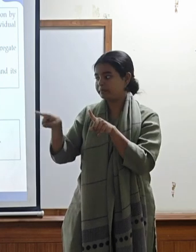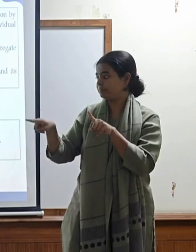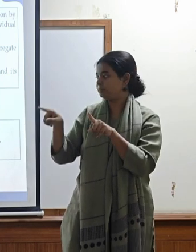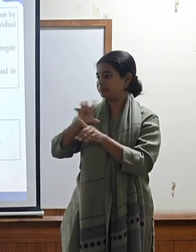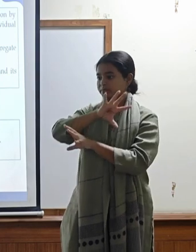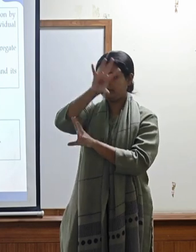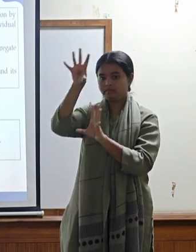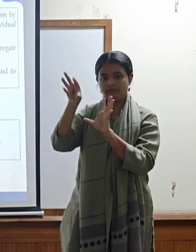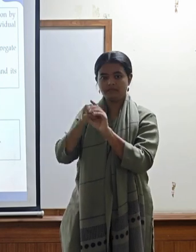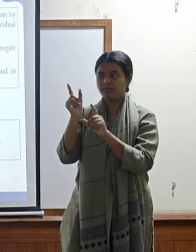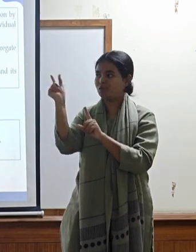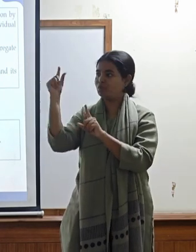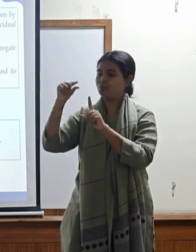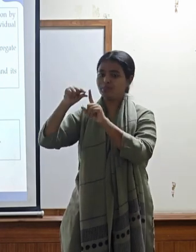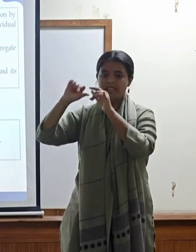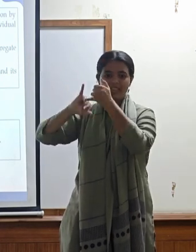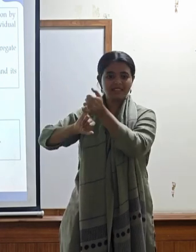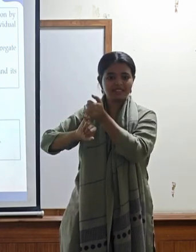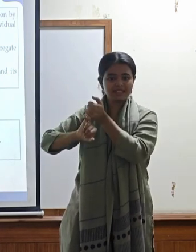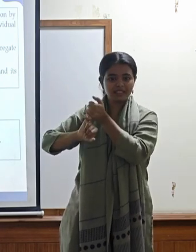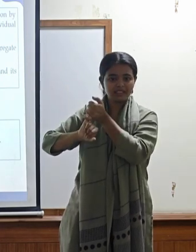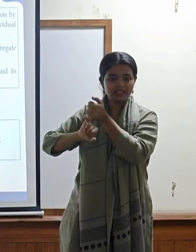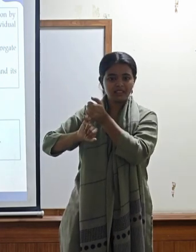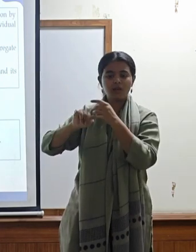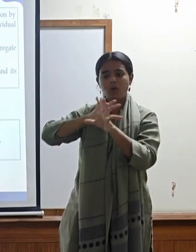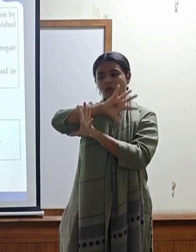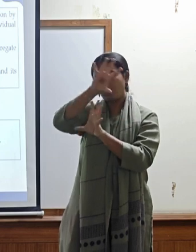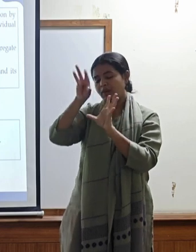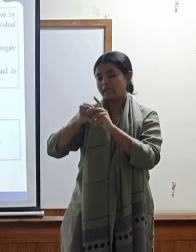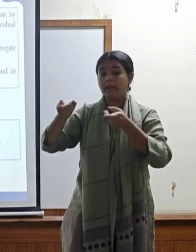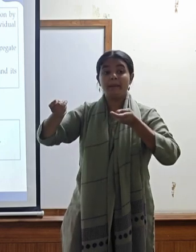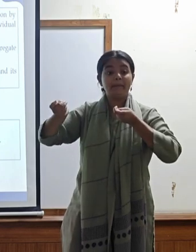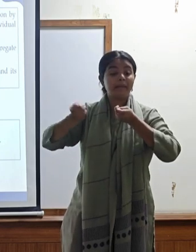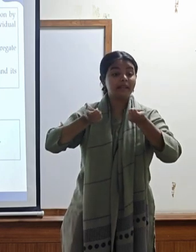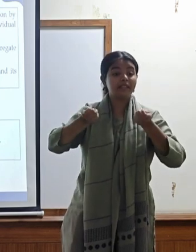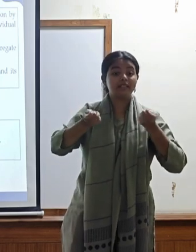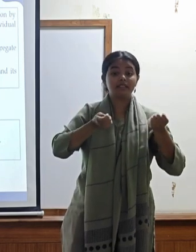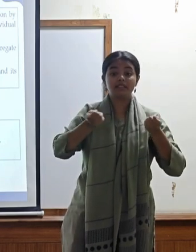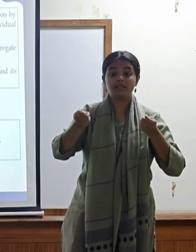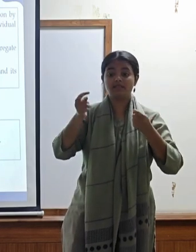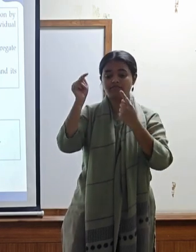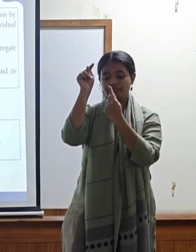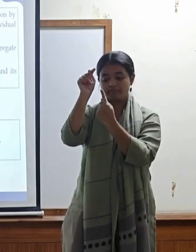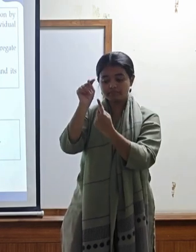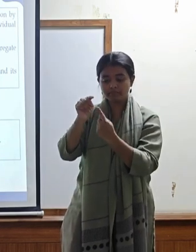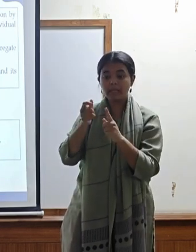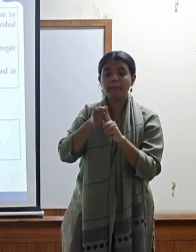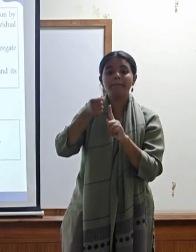यूपीएस आर्किटेक्चर को, इस पूरी स्कीम को चलाने के लिए 10 पेंशन फंड्स अवेलेबल हैं